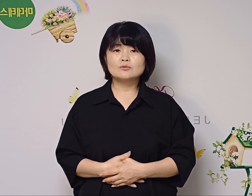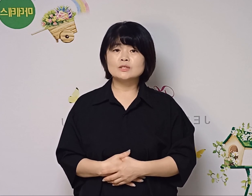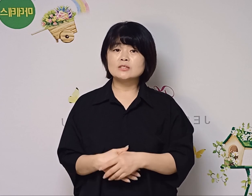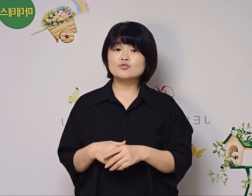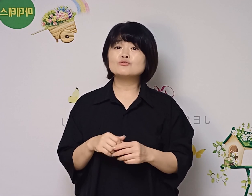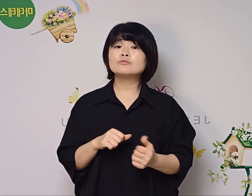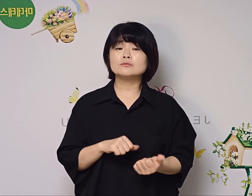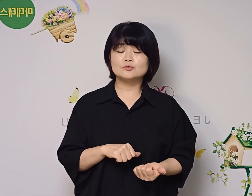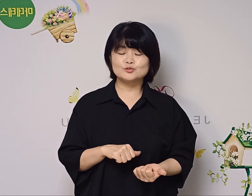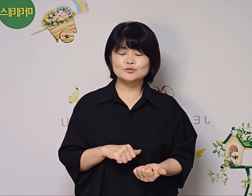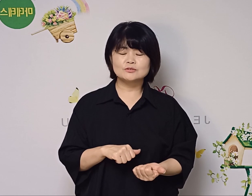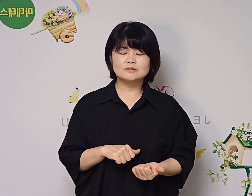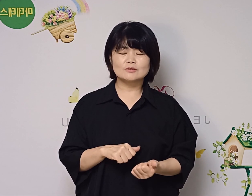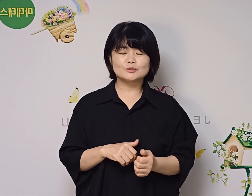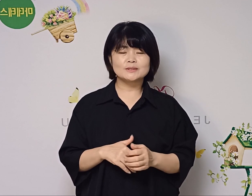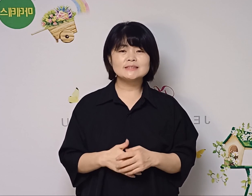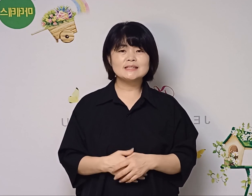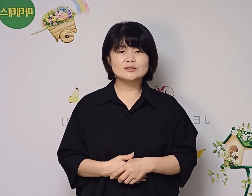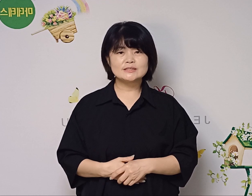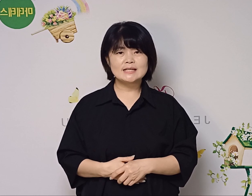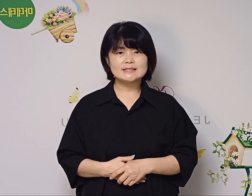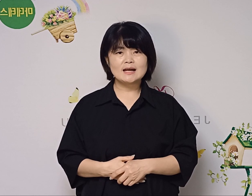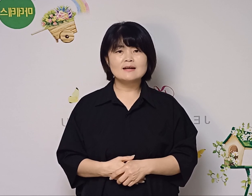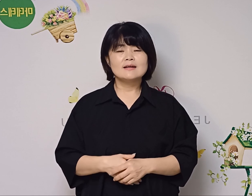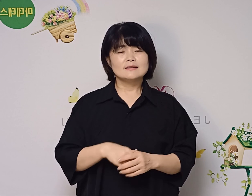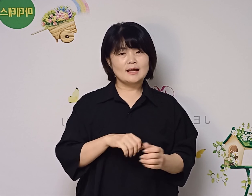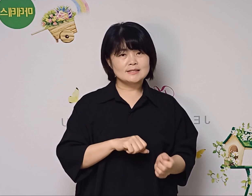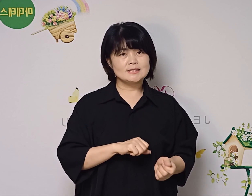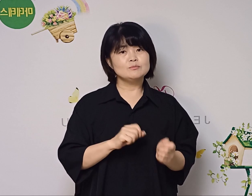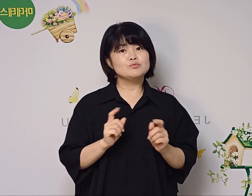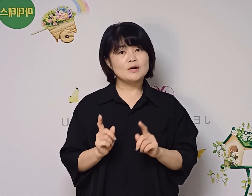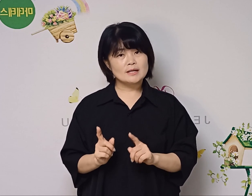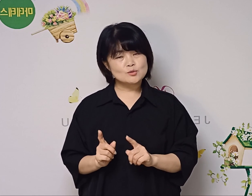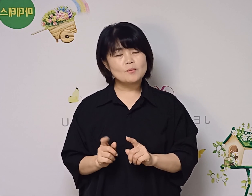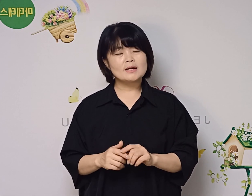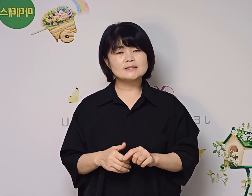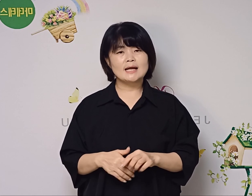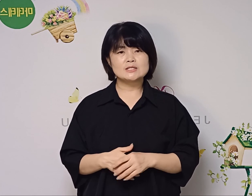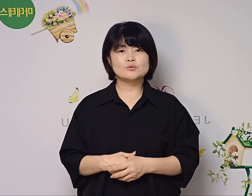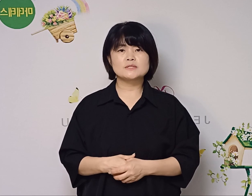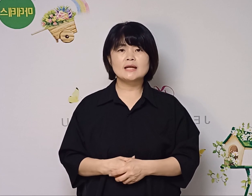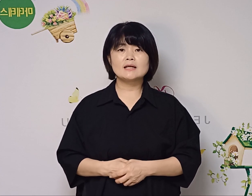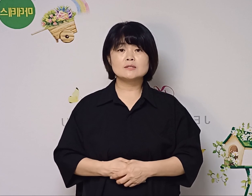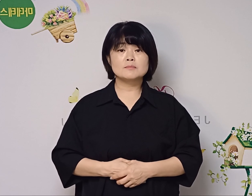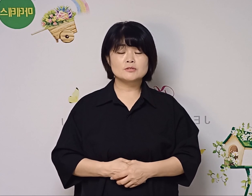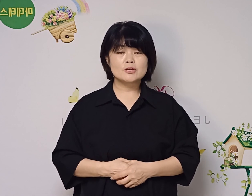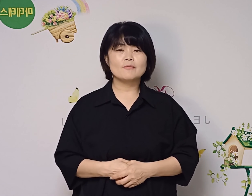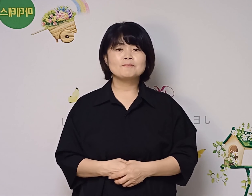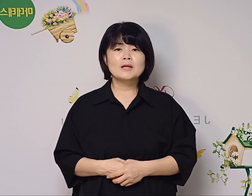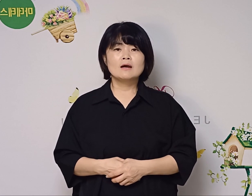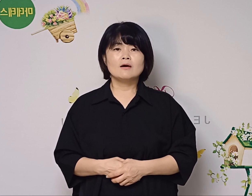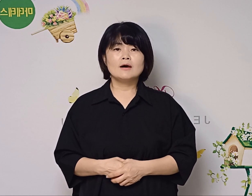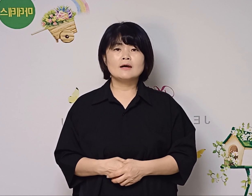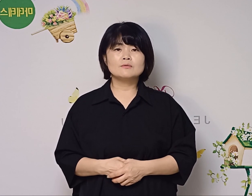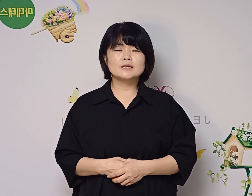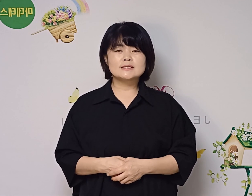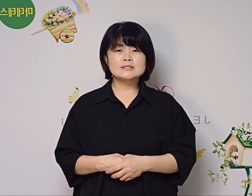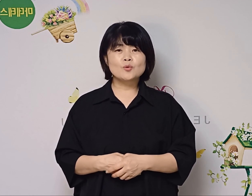우리는 죽은 것으로 끝나는 것이 아니라 다시 부활의 소망을 가지고 살아가면서 우리가 지금 고난